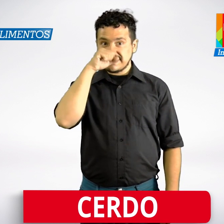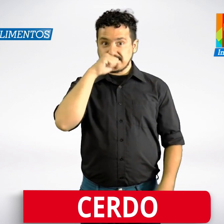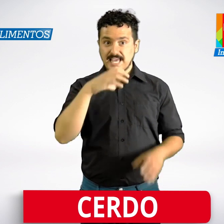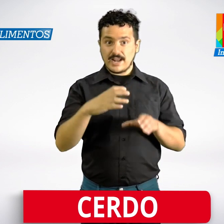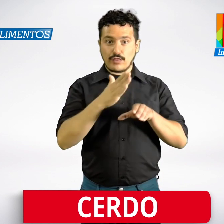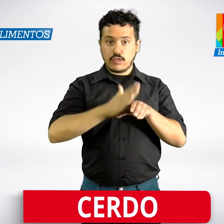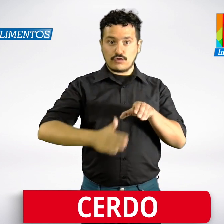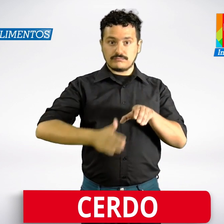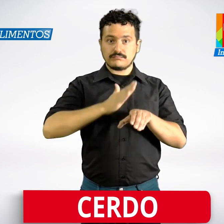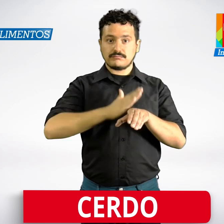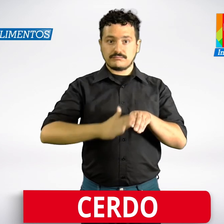cerdo,